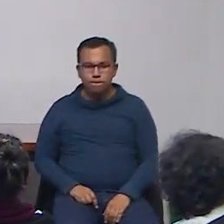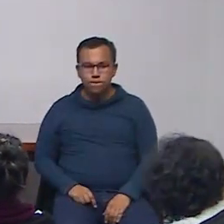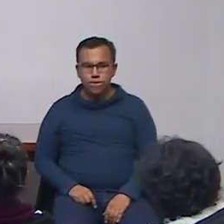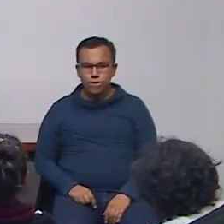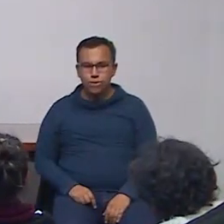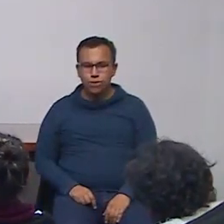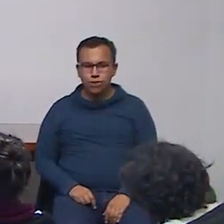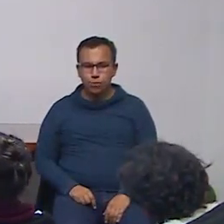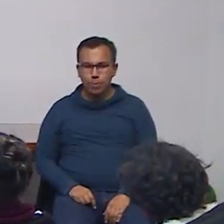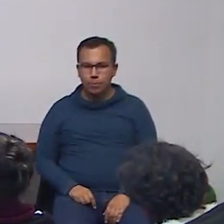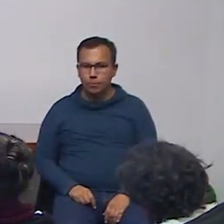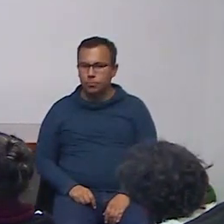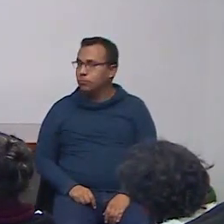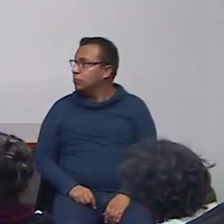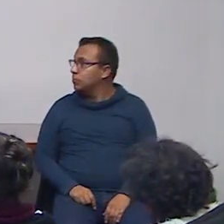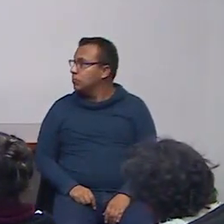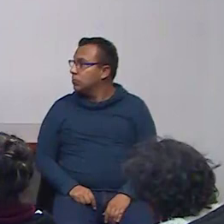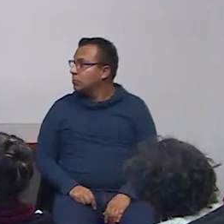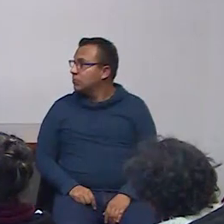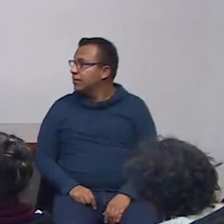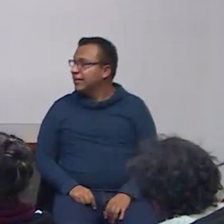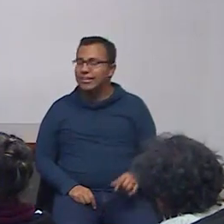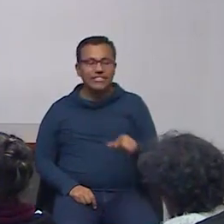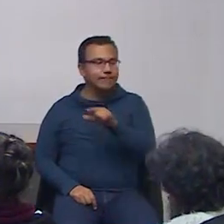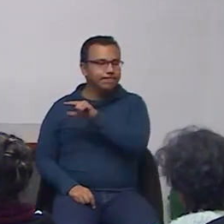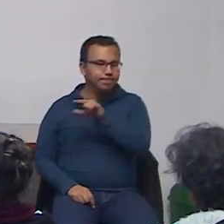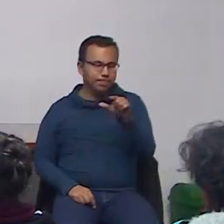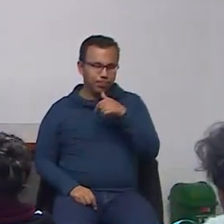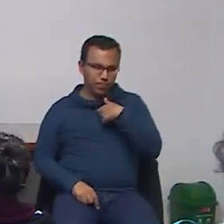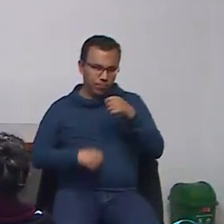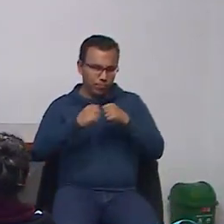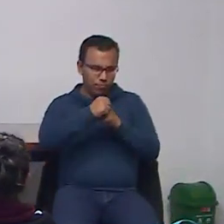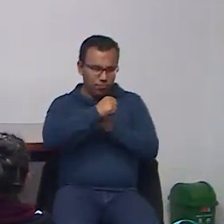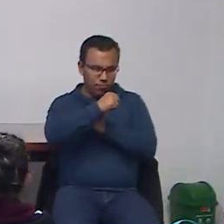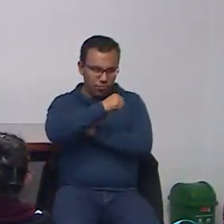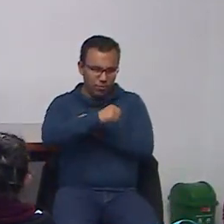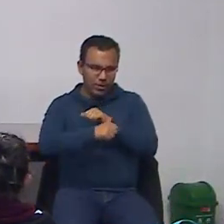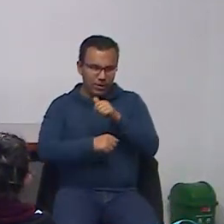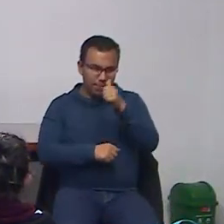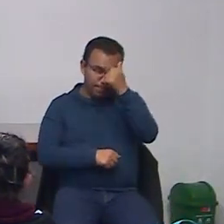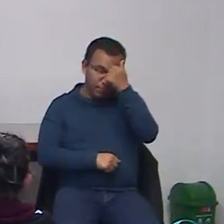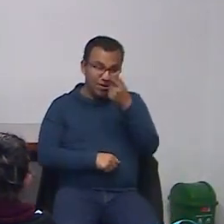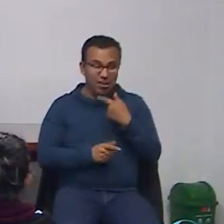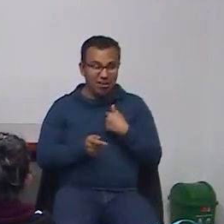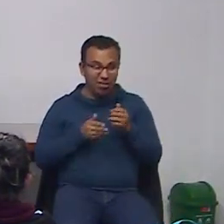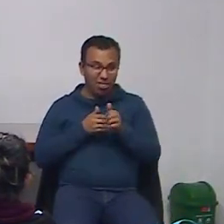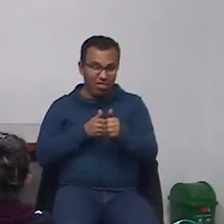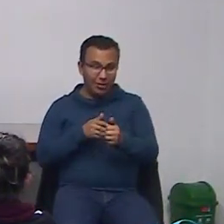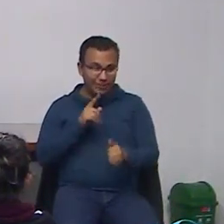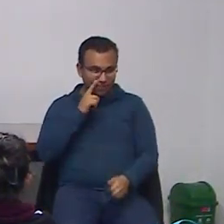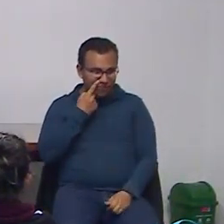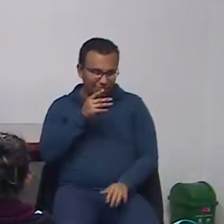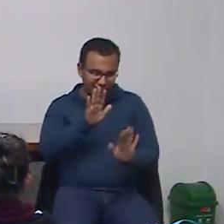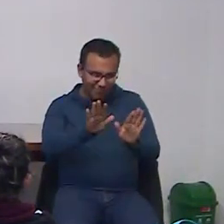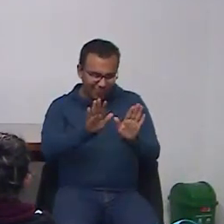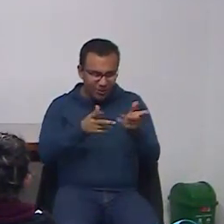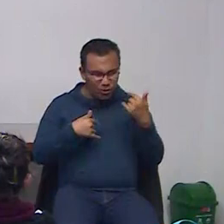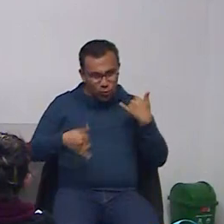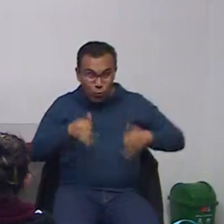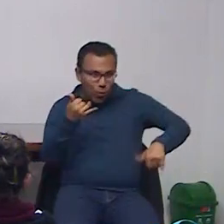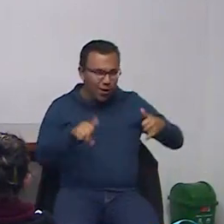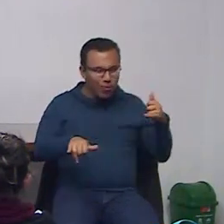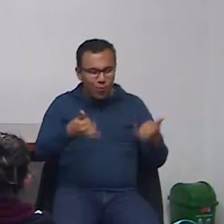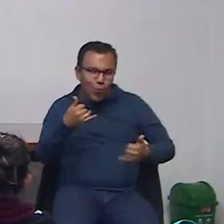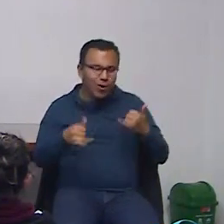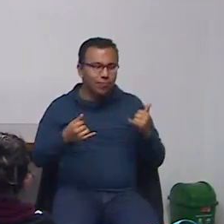proyecto entonces Bueno aquí les voy a hablar un poquitico de los principios de nuestra metodología espero no se aburran en esta parte ahí les voy a ir haciendo dinámicas